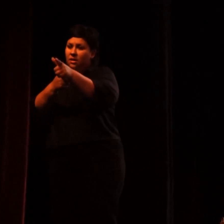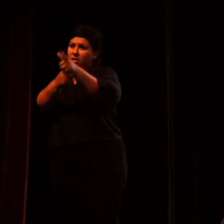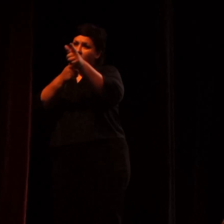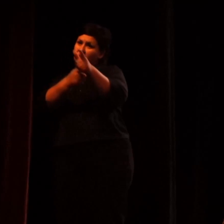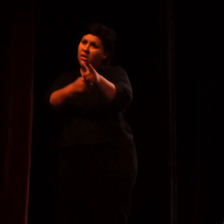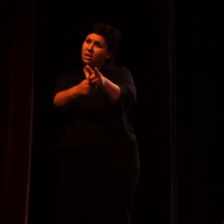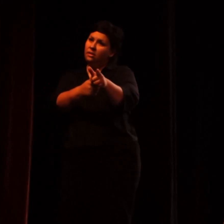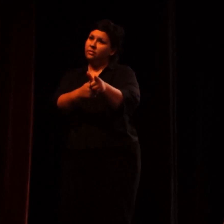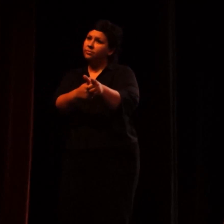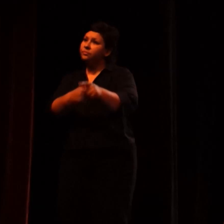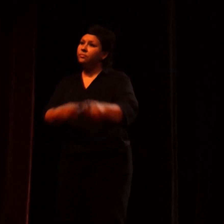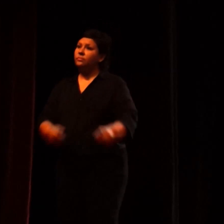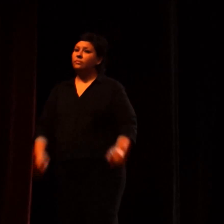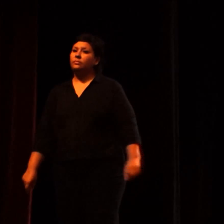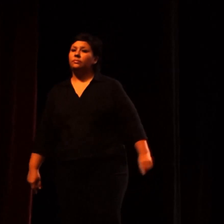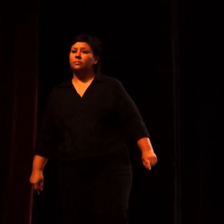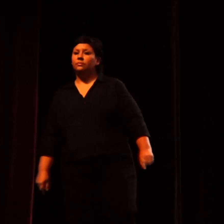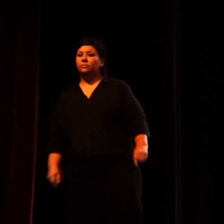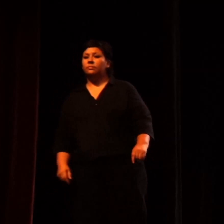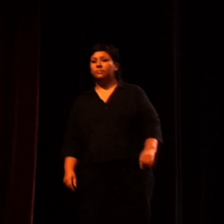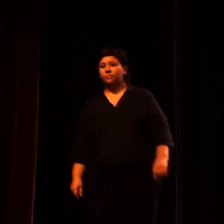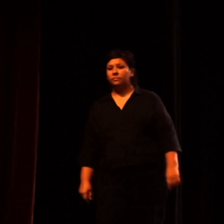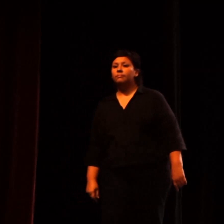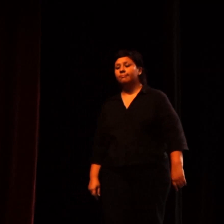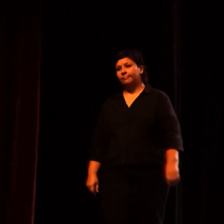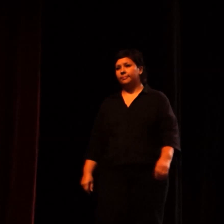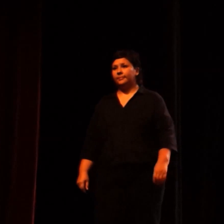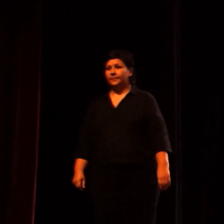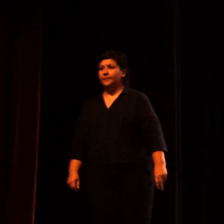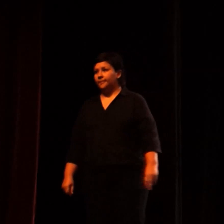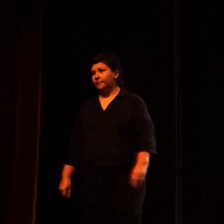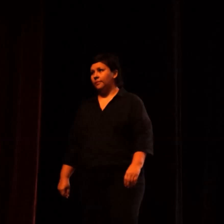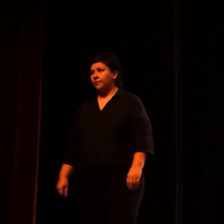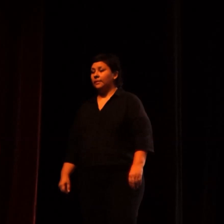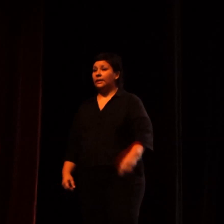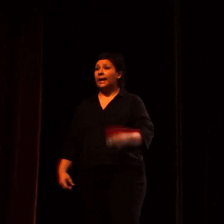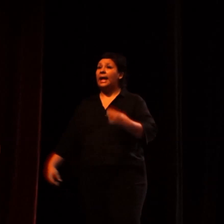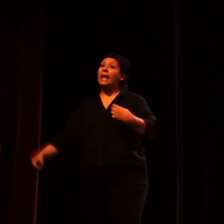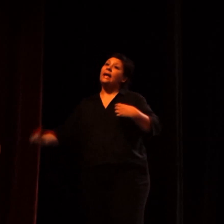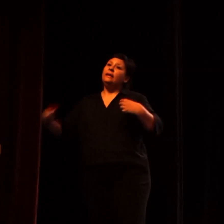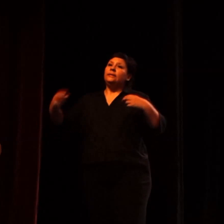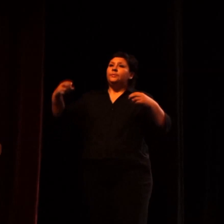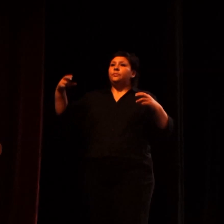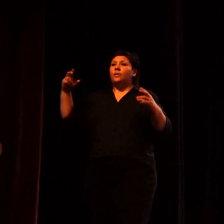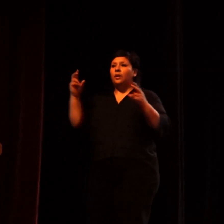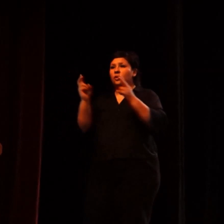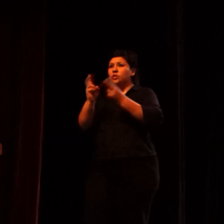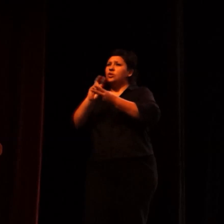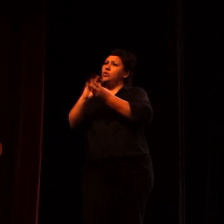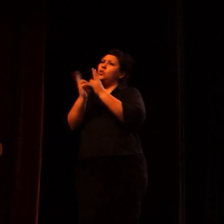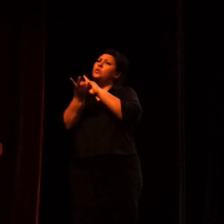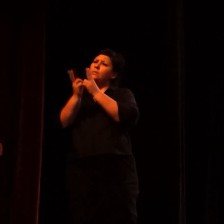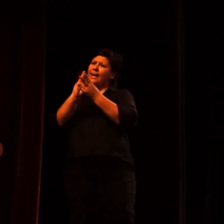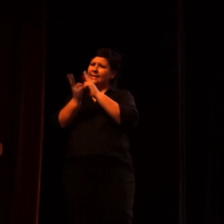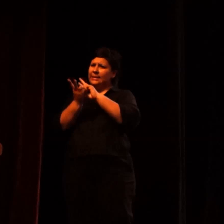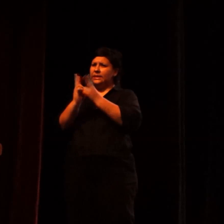Así es que la mujer, después de los cuidados de su esposo, siguió enferma.